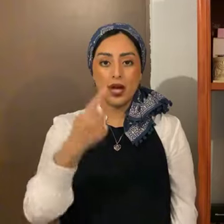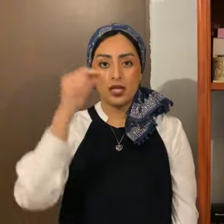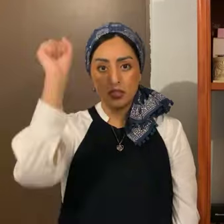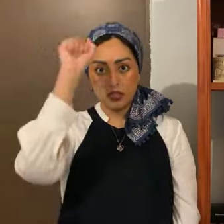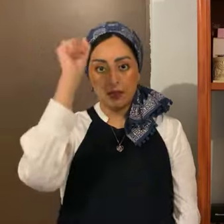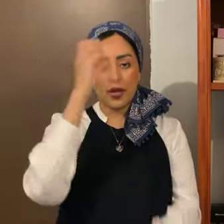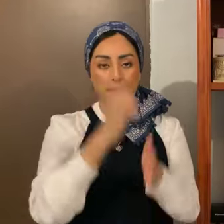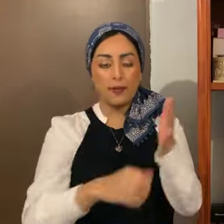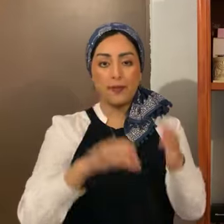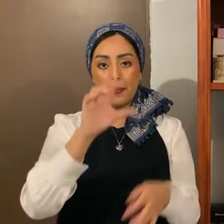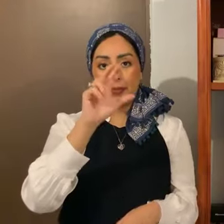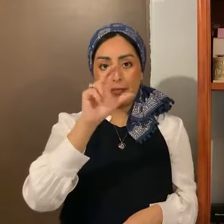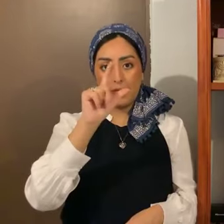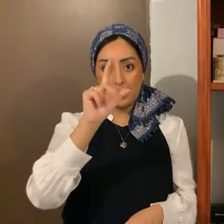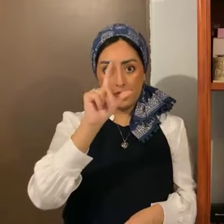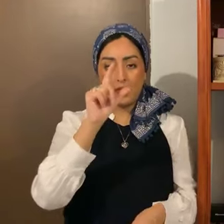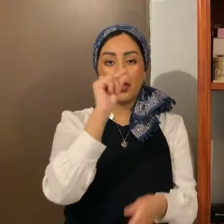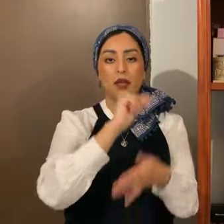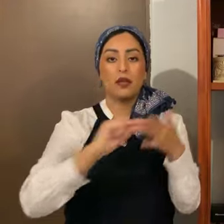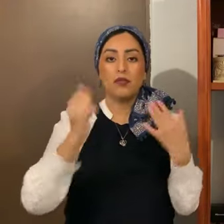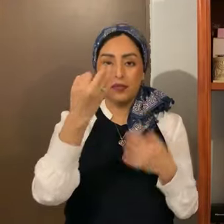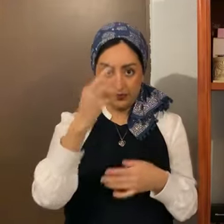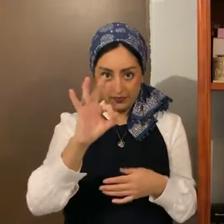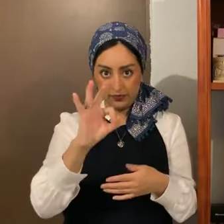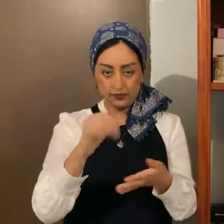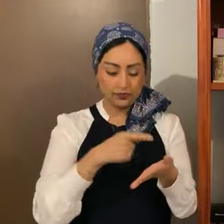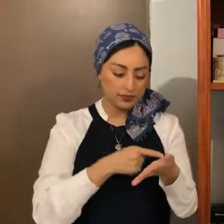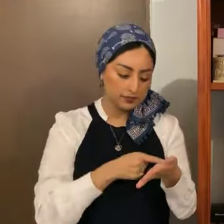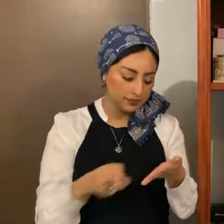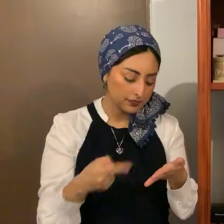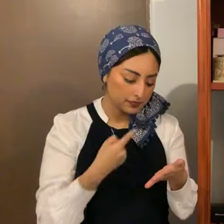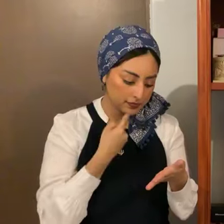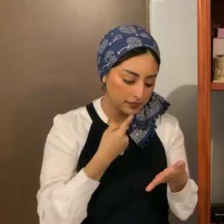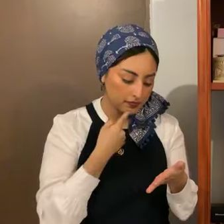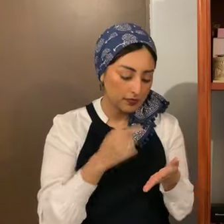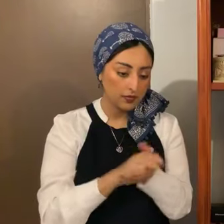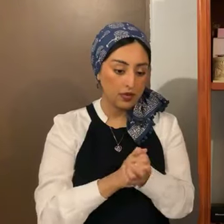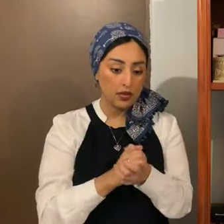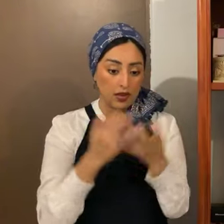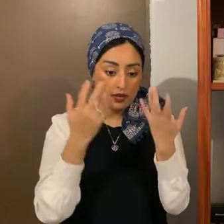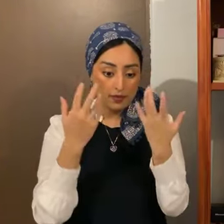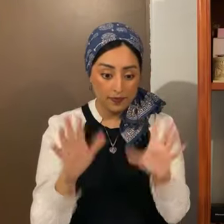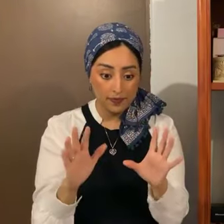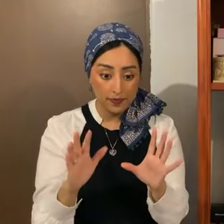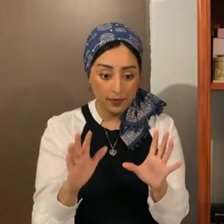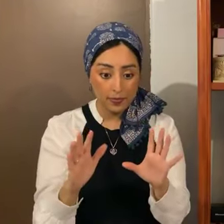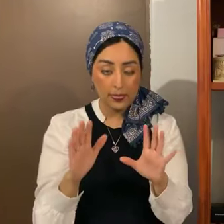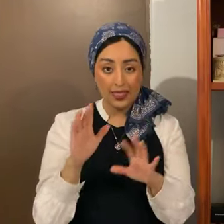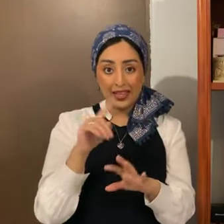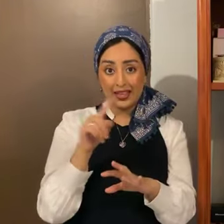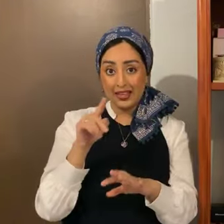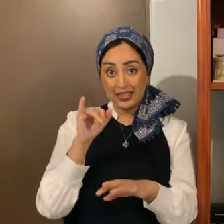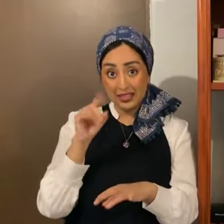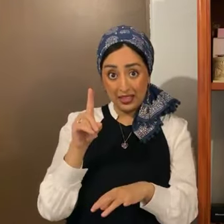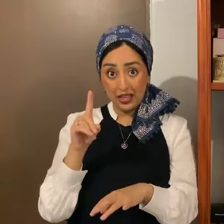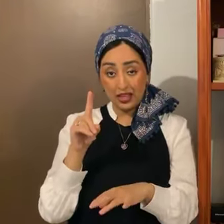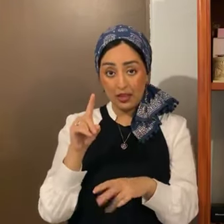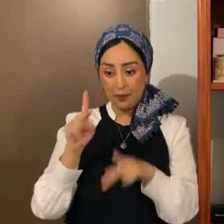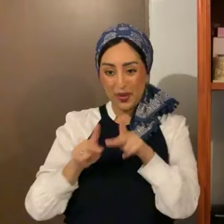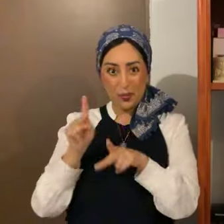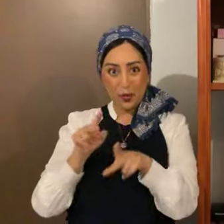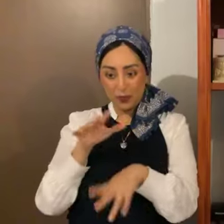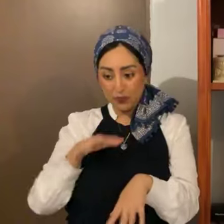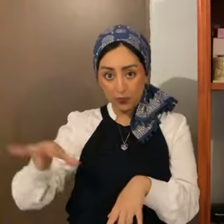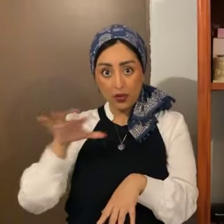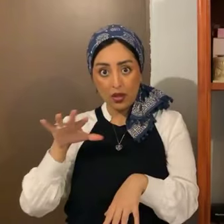capítulo 23, verso 19. Después subieron los de Zif, para decirle a Shaul